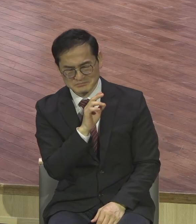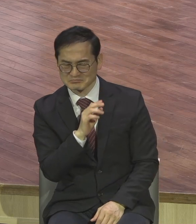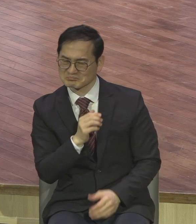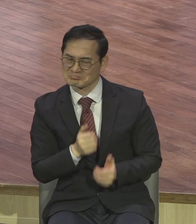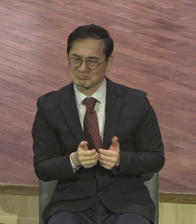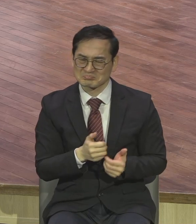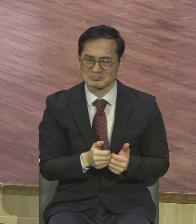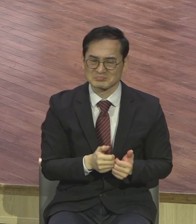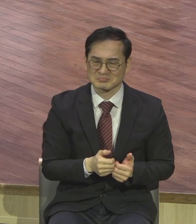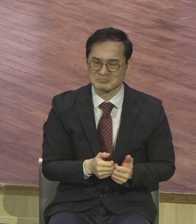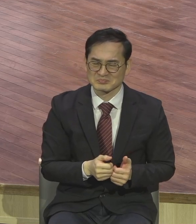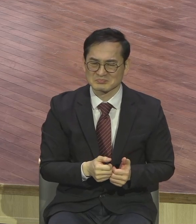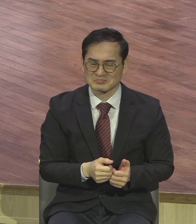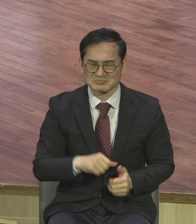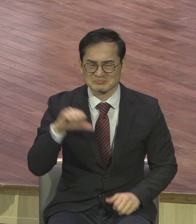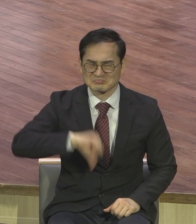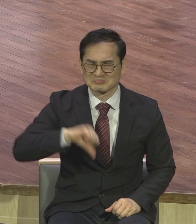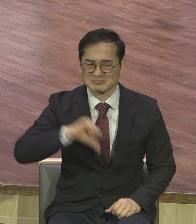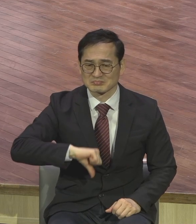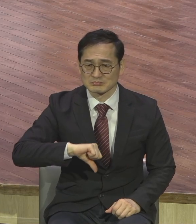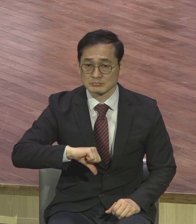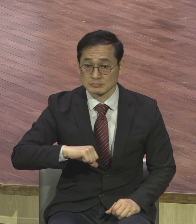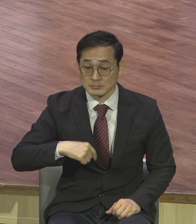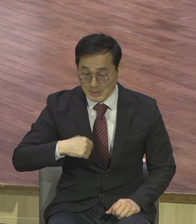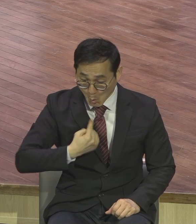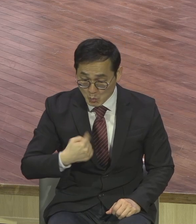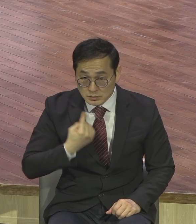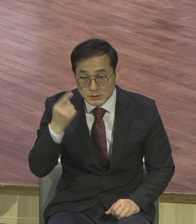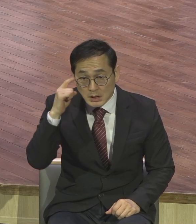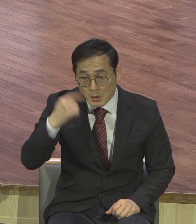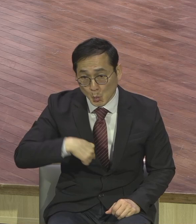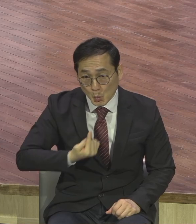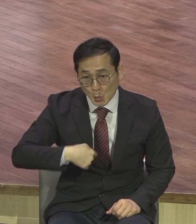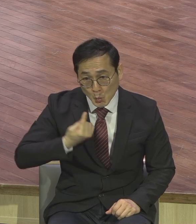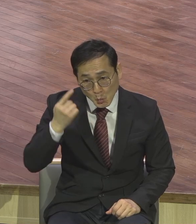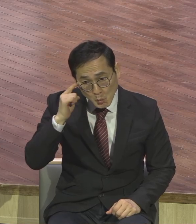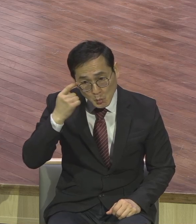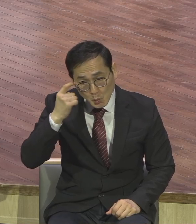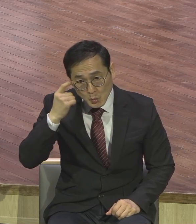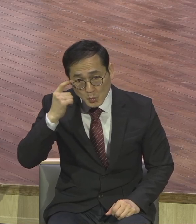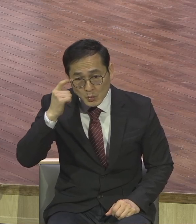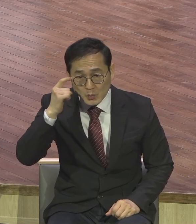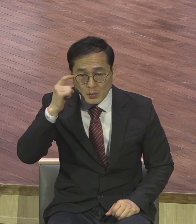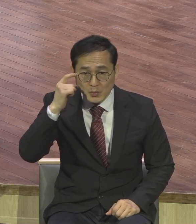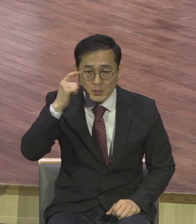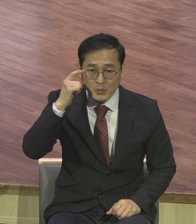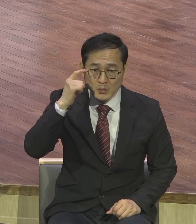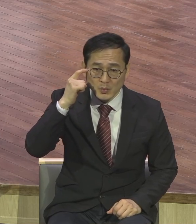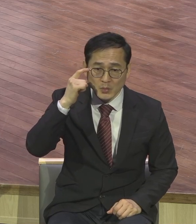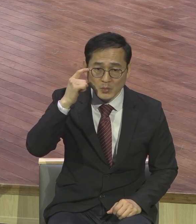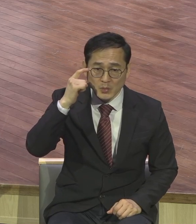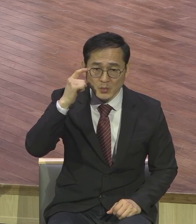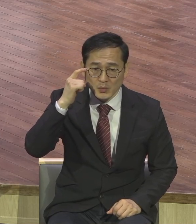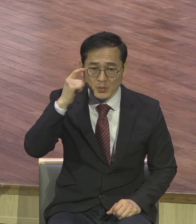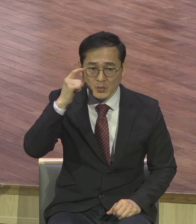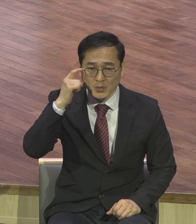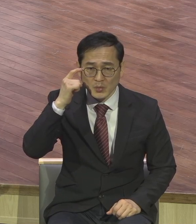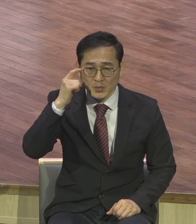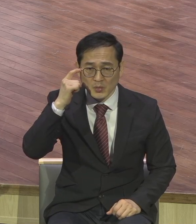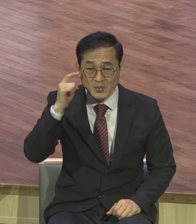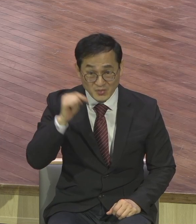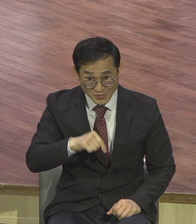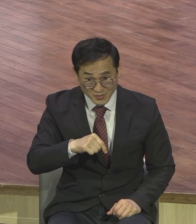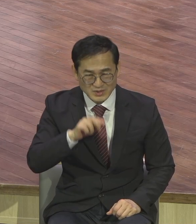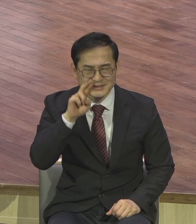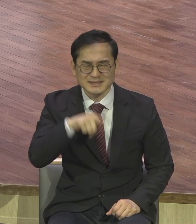이거 뭡니까? 전혀 자기 생각입니다. 자기 생각이 빠져있어요. 옳은 것 같지만은 틀린